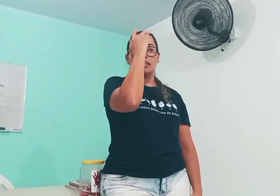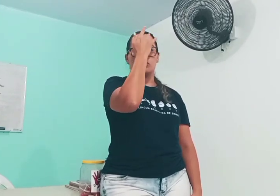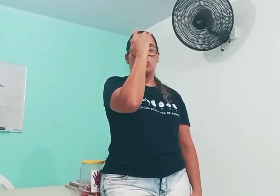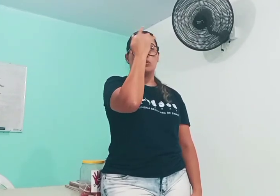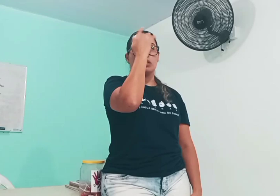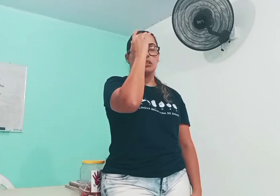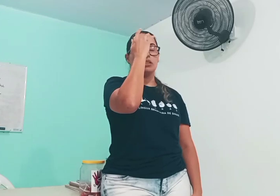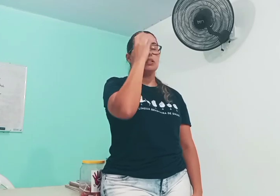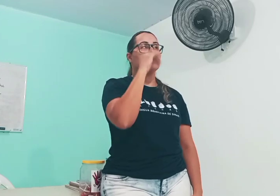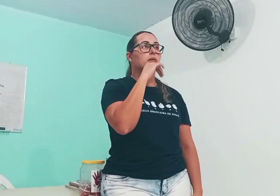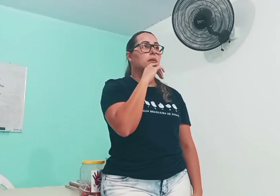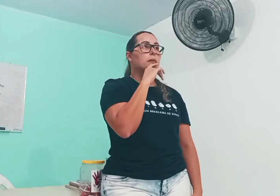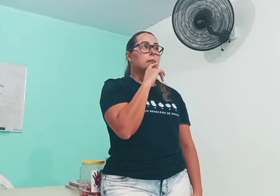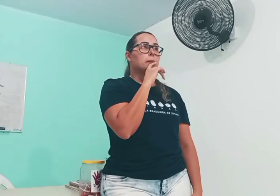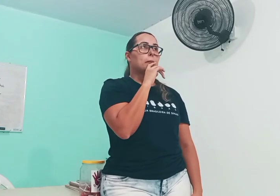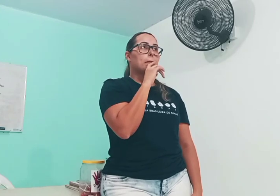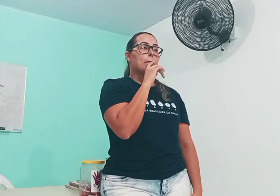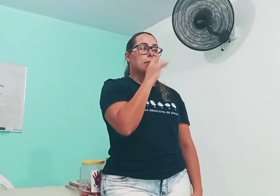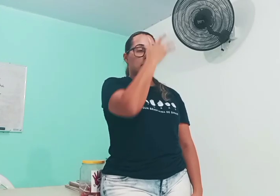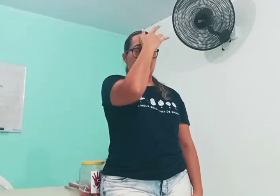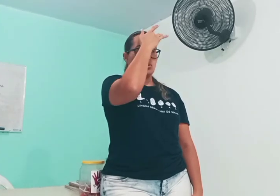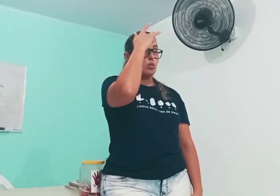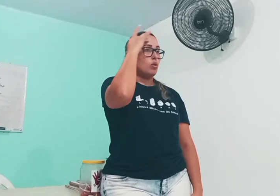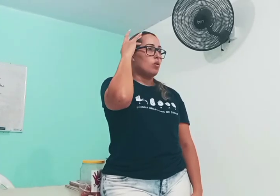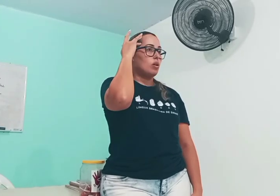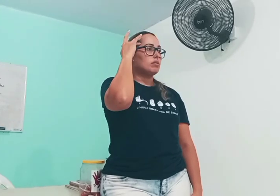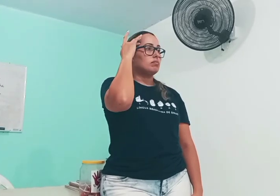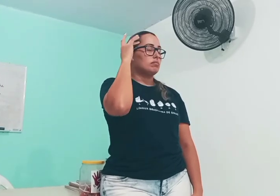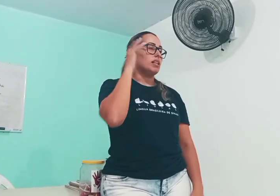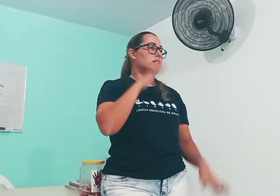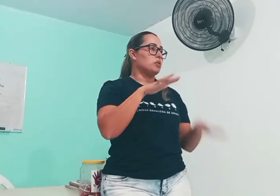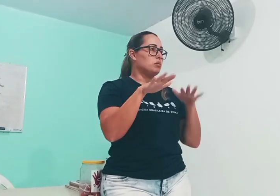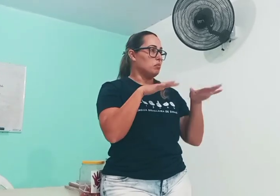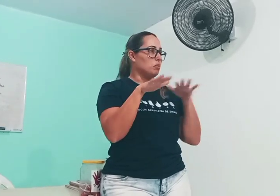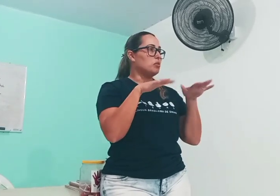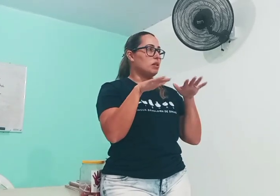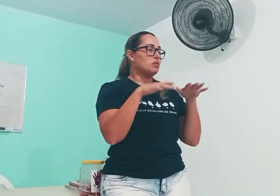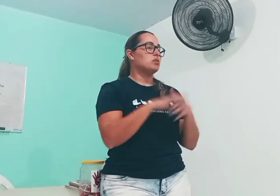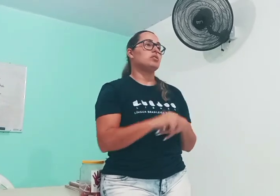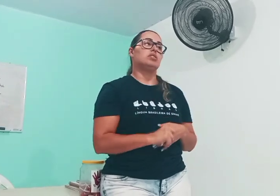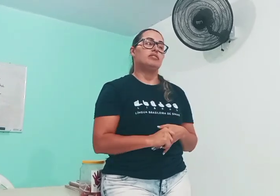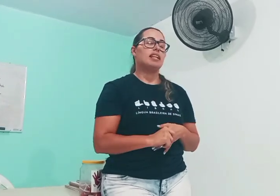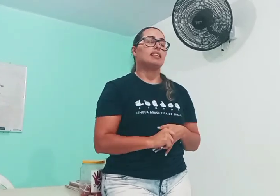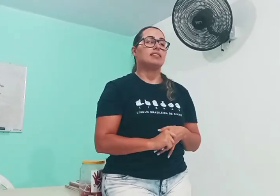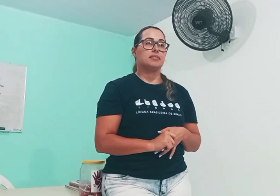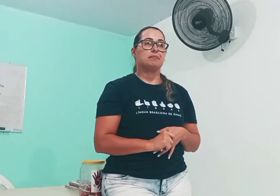pedrinha que eles usam aqui. Pessoa, né, são movimentos diferentes.